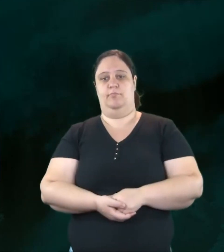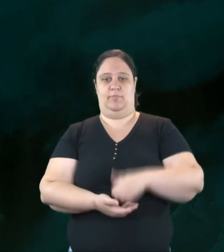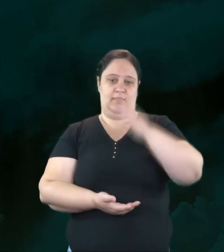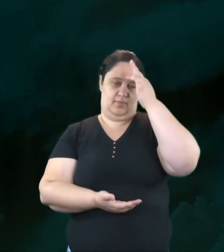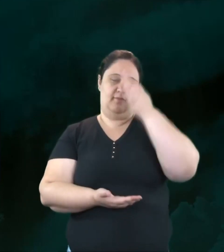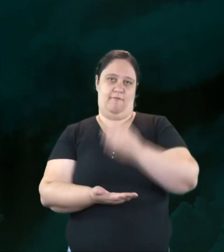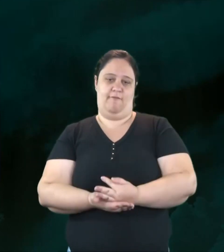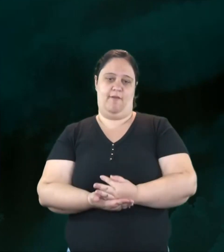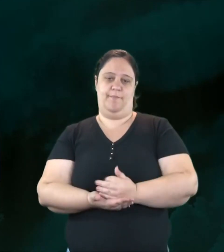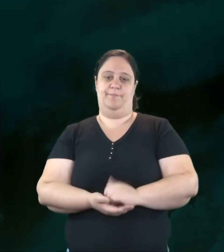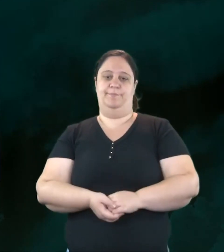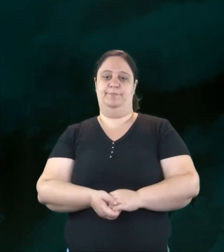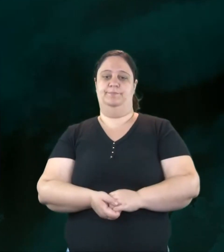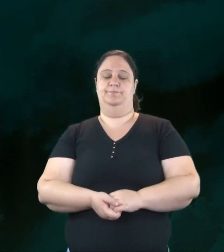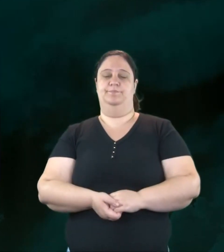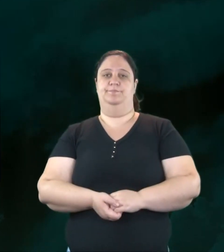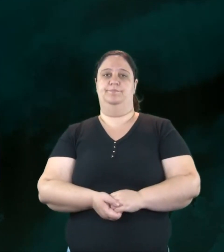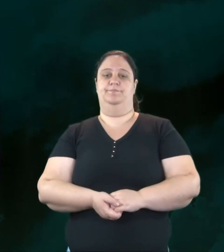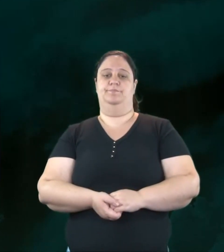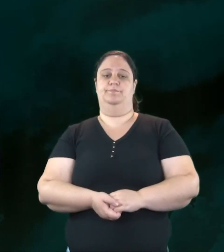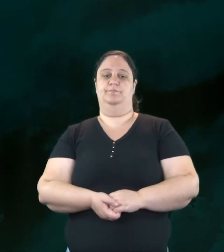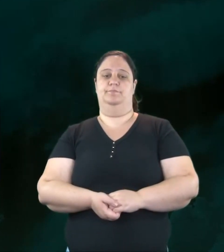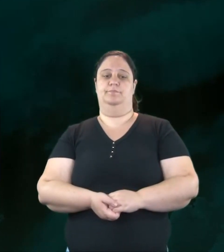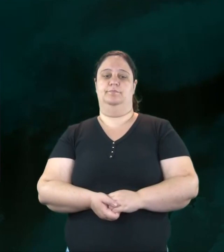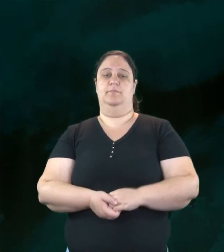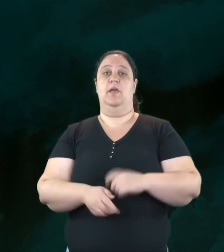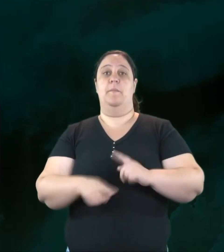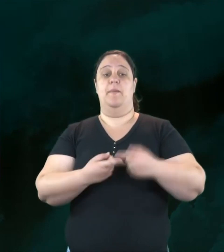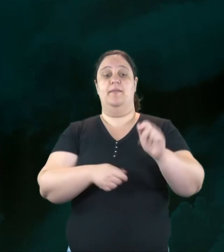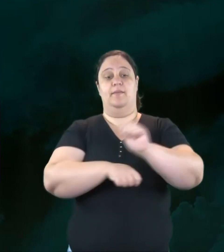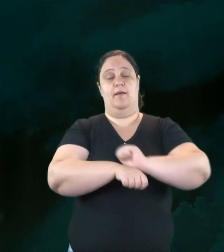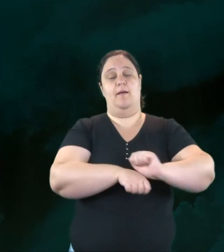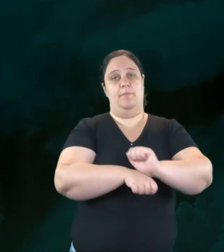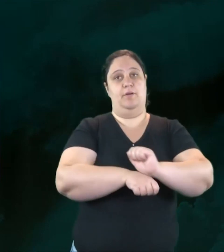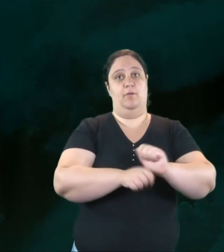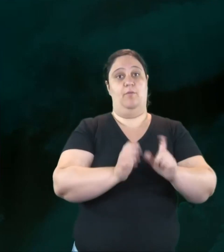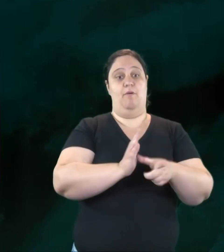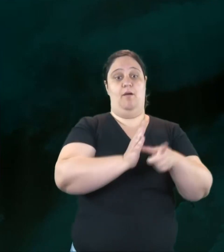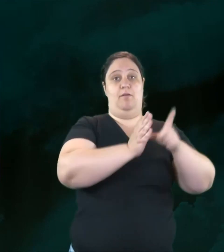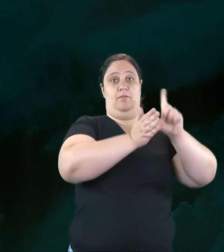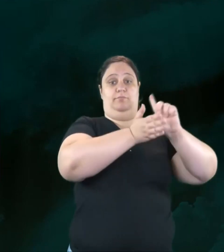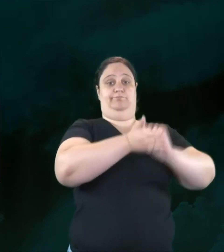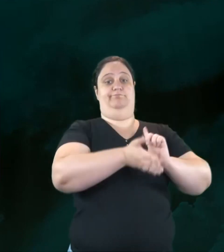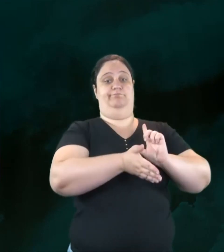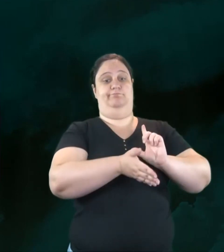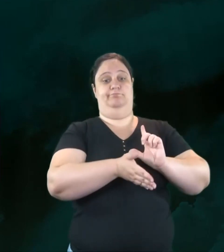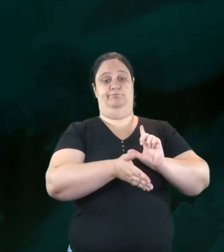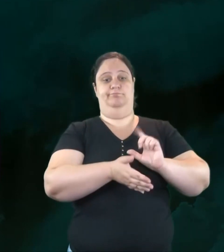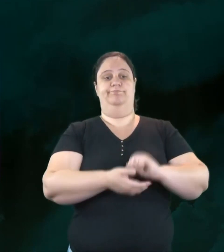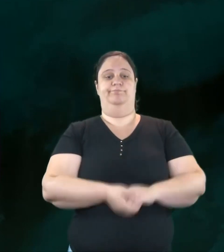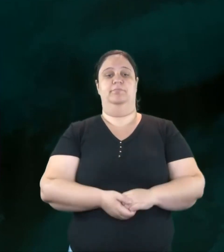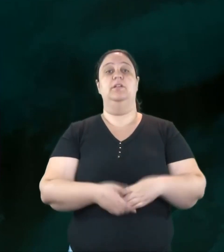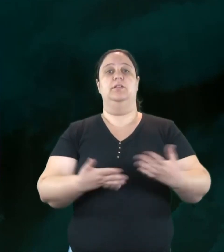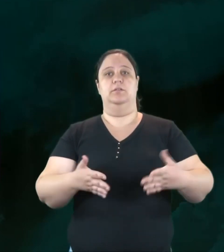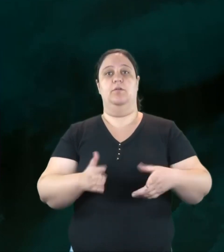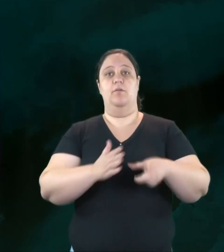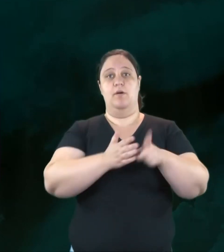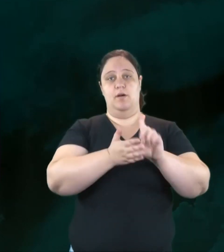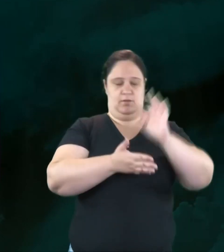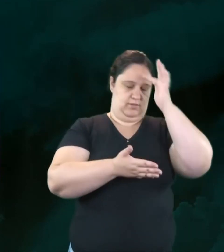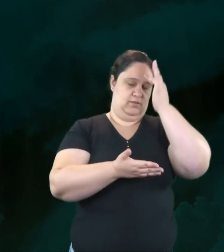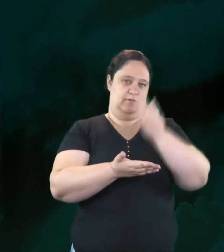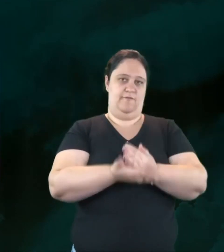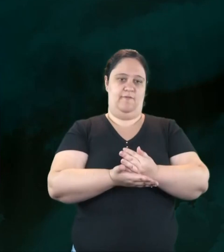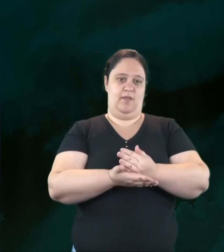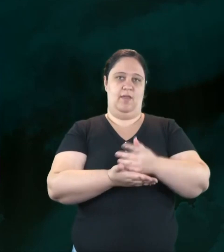com a sua realidade. Mas Abraão já estava aqui. E Deus, antes que viesse a fé, Deus então conseguiu